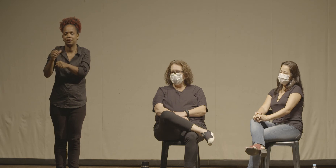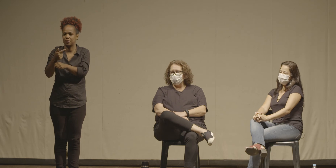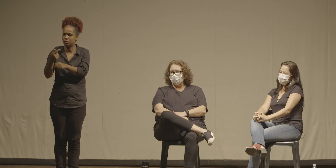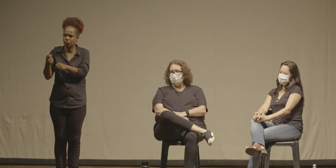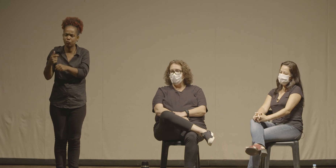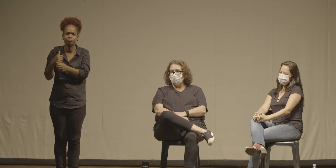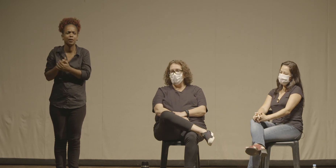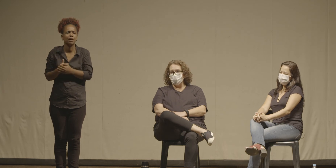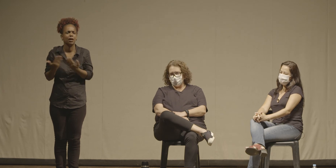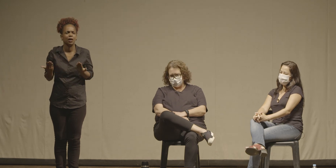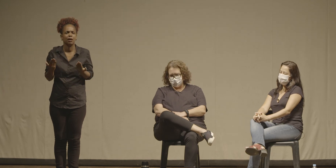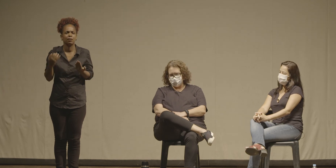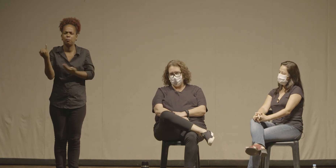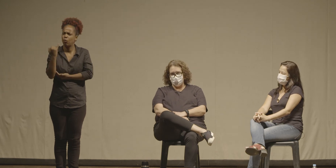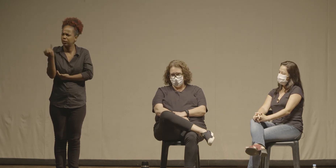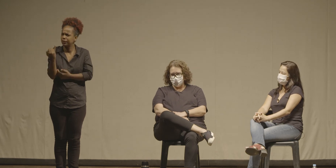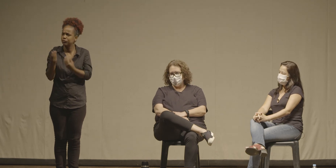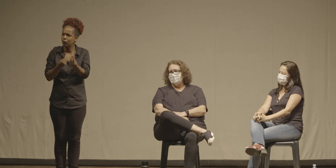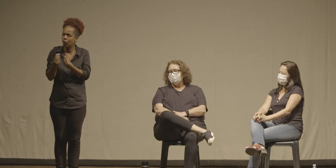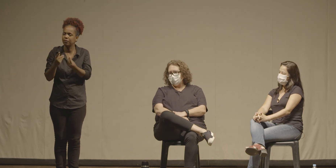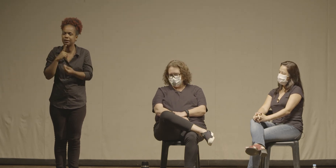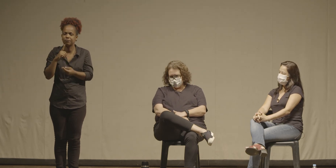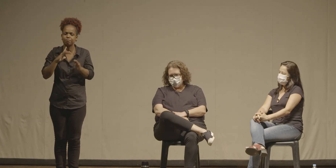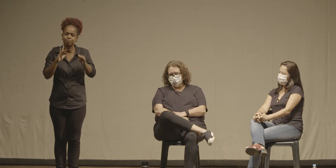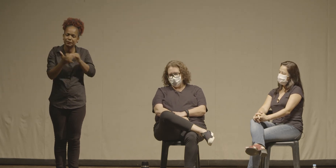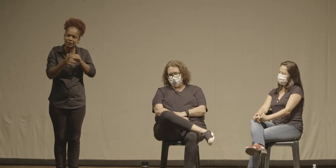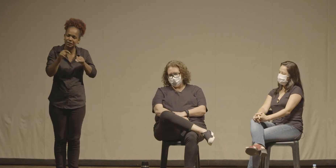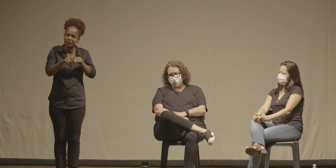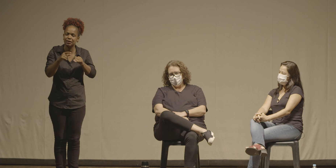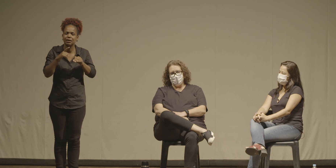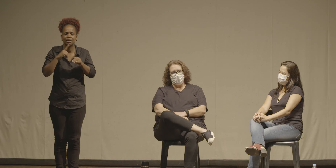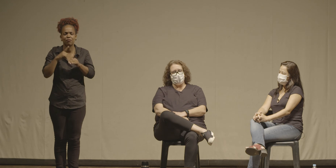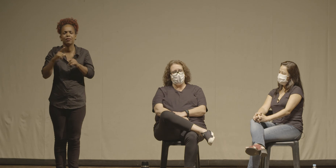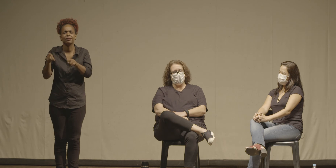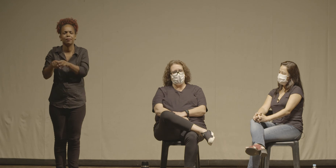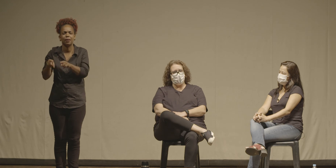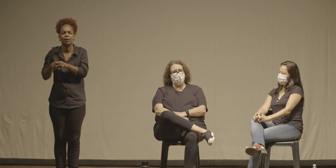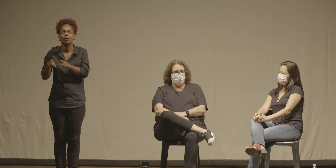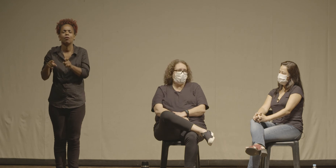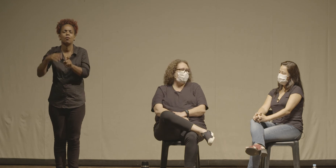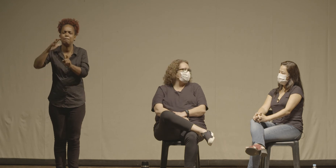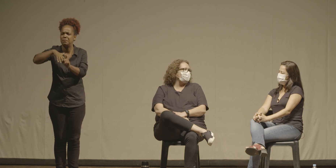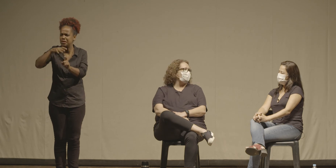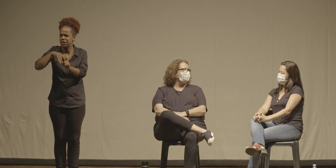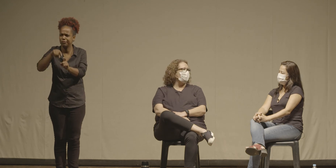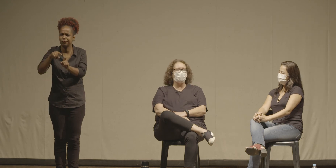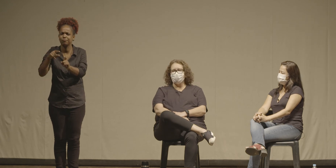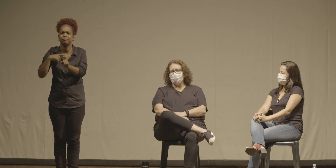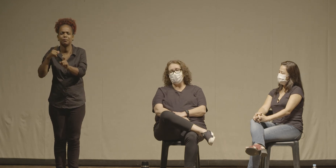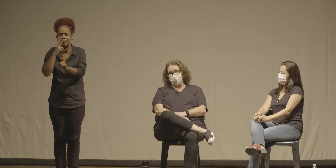gente reforçar o quão é importante a mídia na construção de mitos. Quando elas